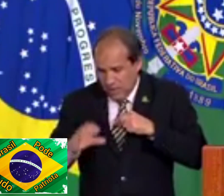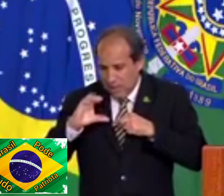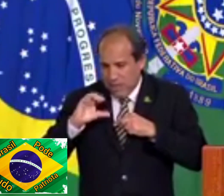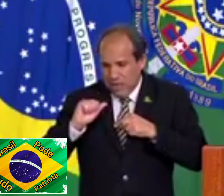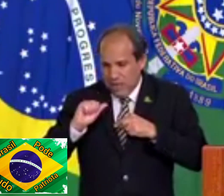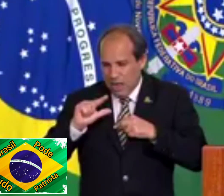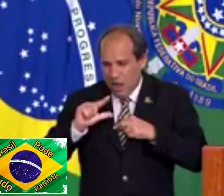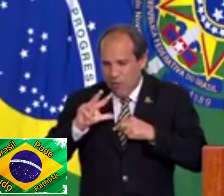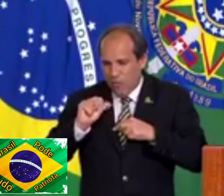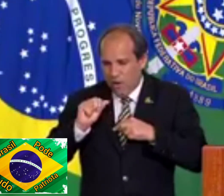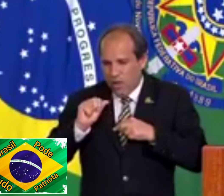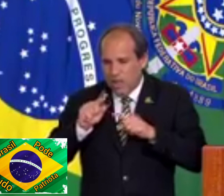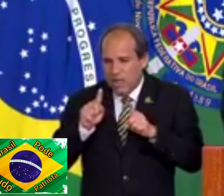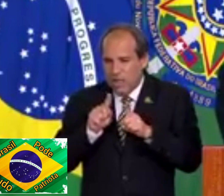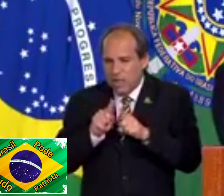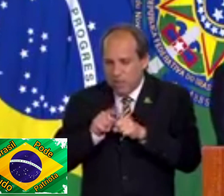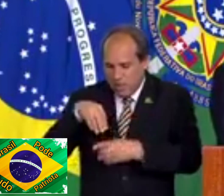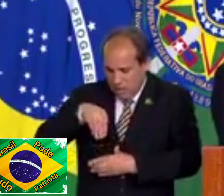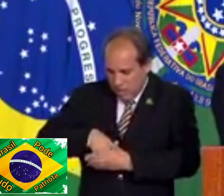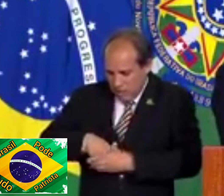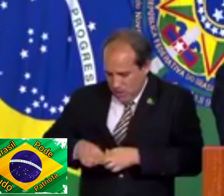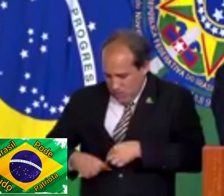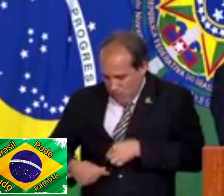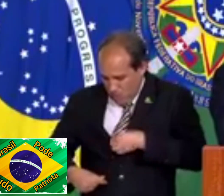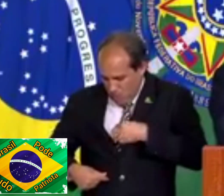cava e mesentérica.